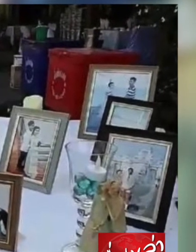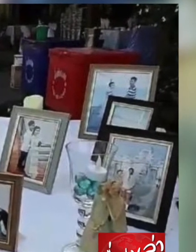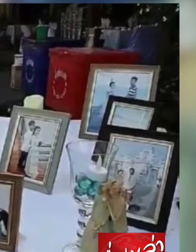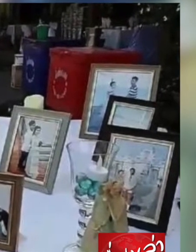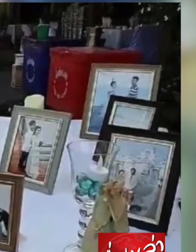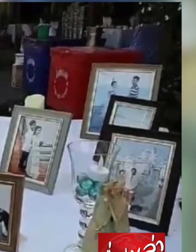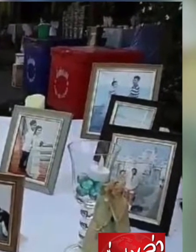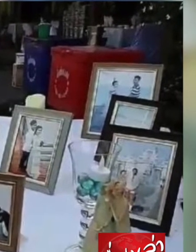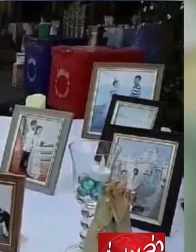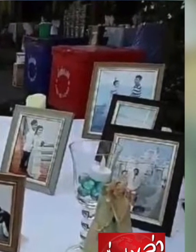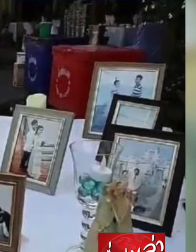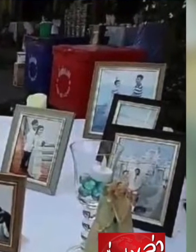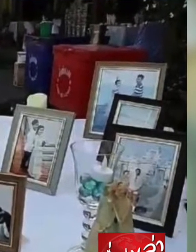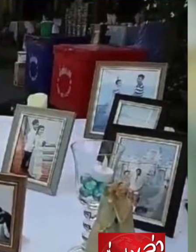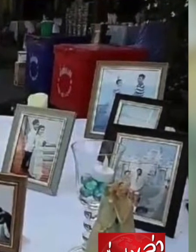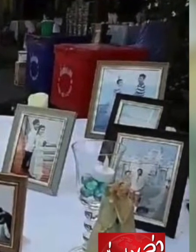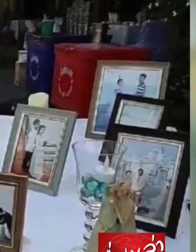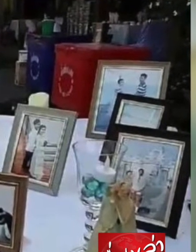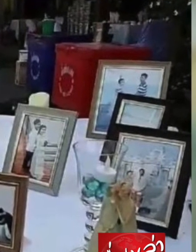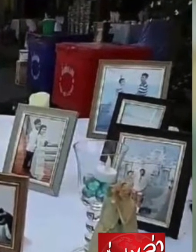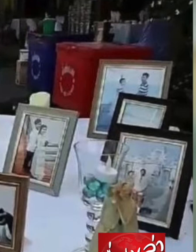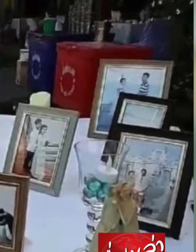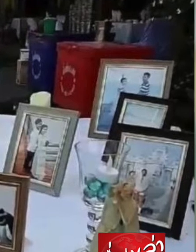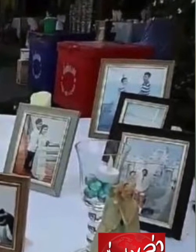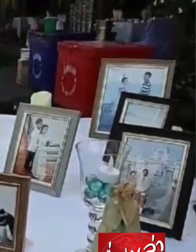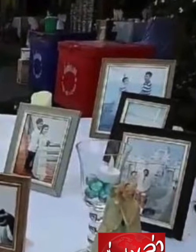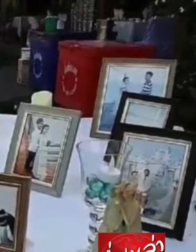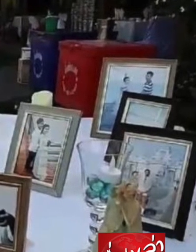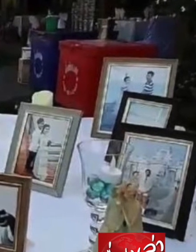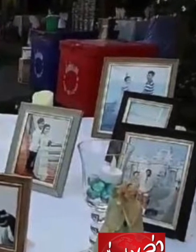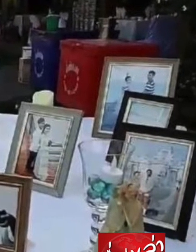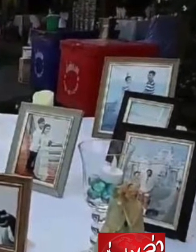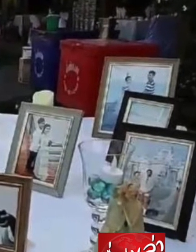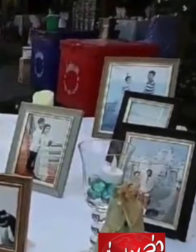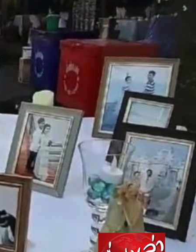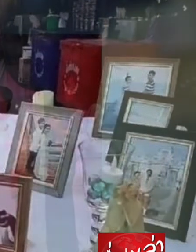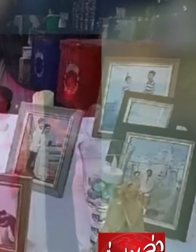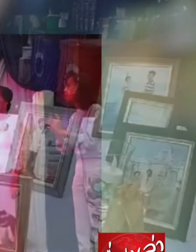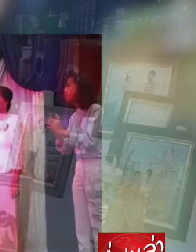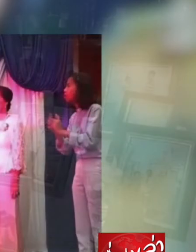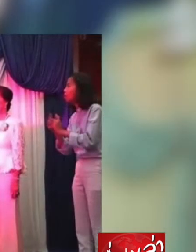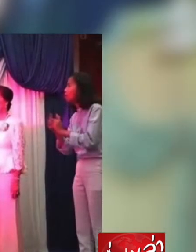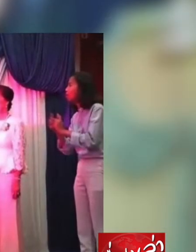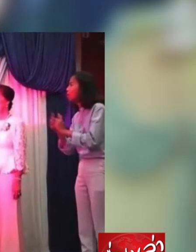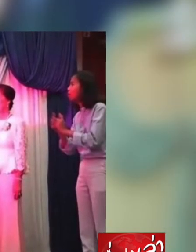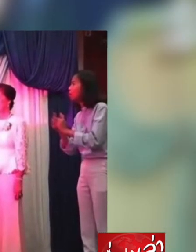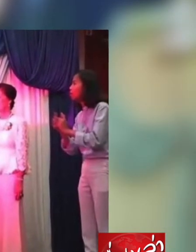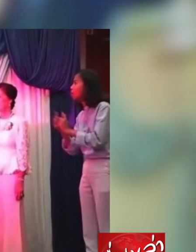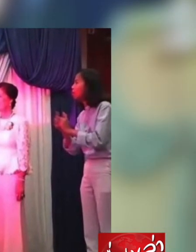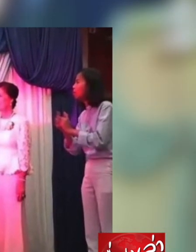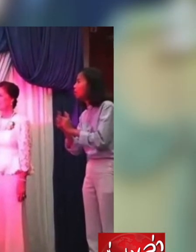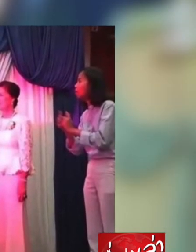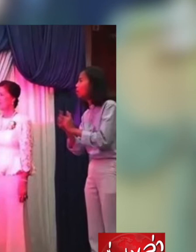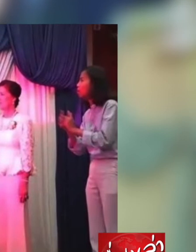ผู้สื่อข่าวได้มีโอกาสสัมภาษณ์ทั้งสองคนโดยผ่านล่ามแปลภาษามือเปิดเผยว่าทั้งคู่ได้คบหาดูใจกันมา12